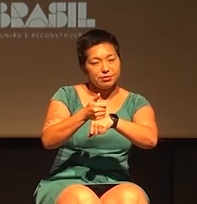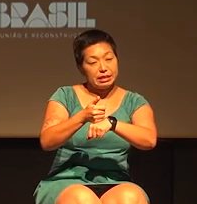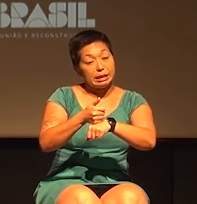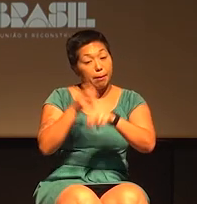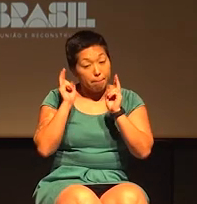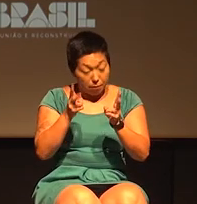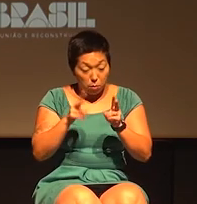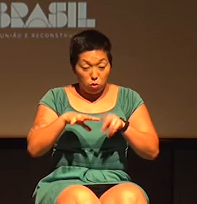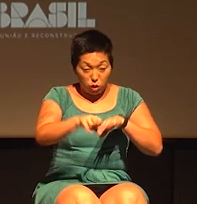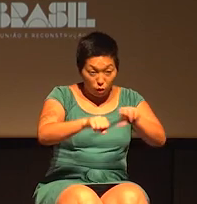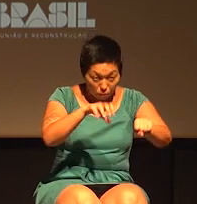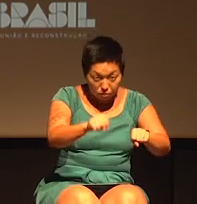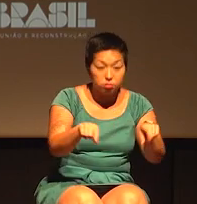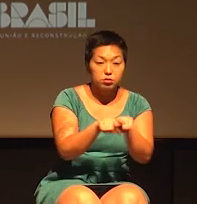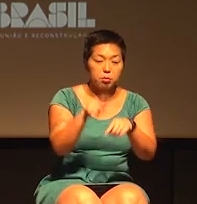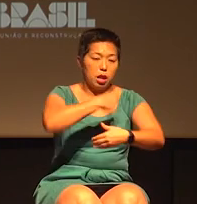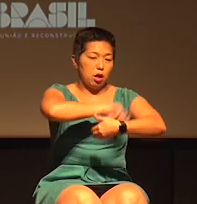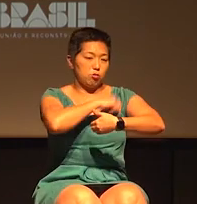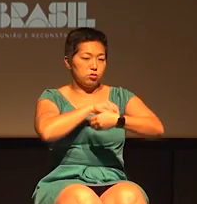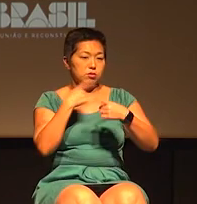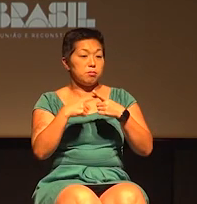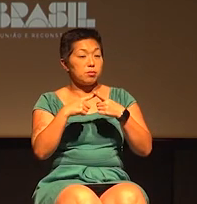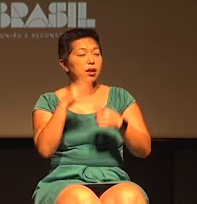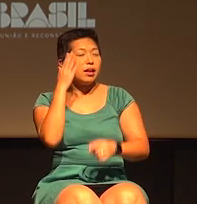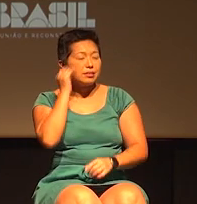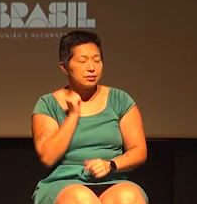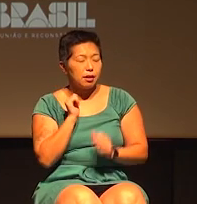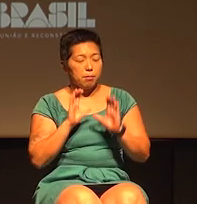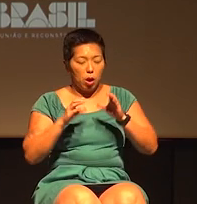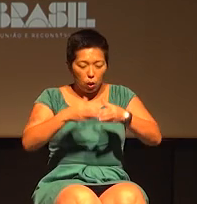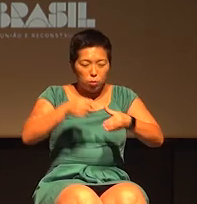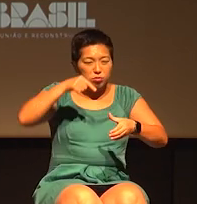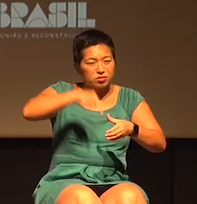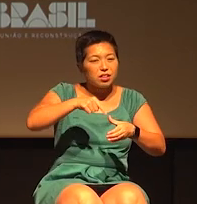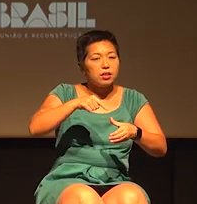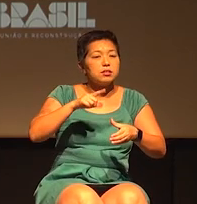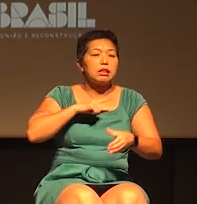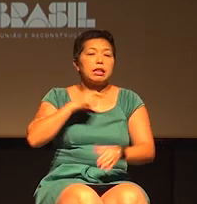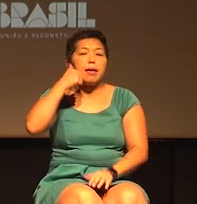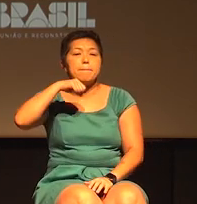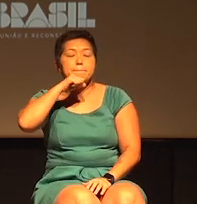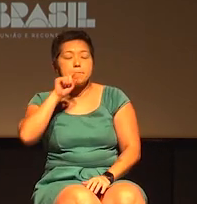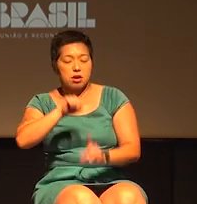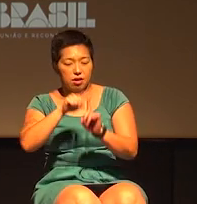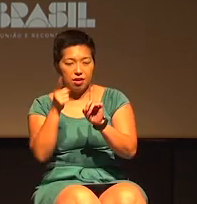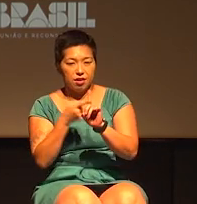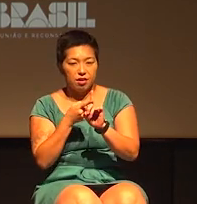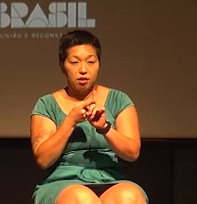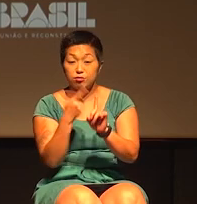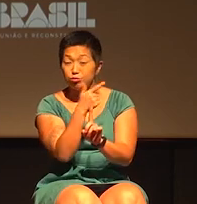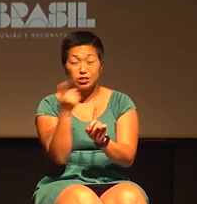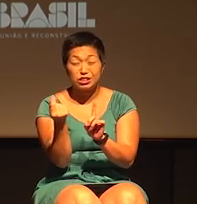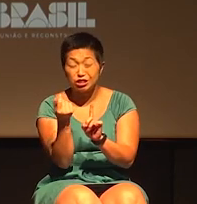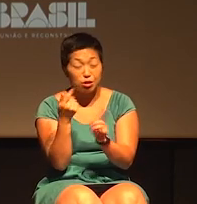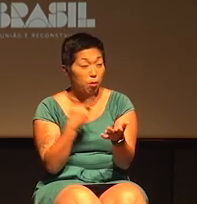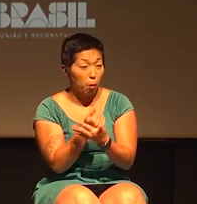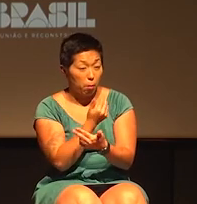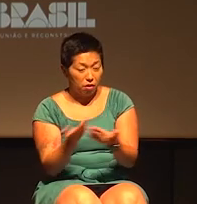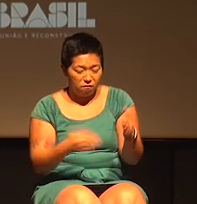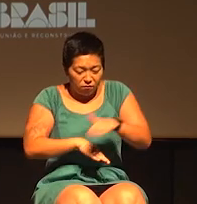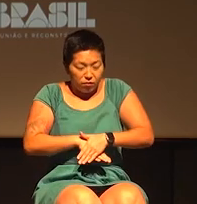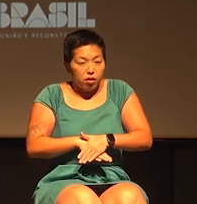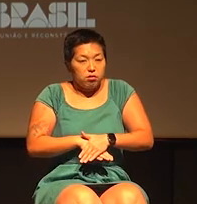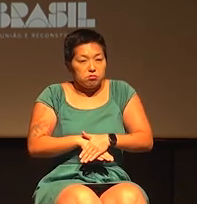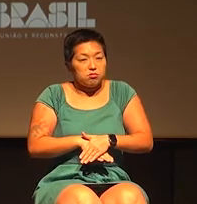solidária são aquelas pessoas que sabem dentro da comunidade quem Ah tem essa mãe grávida que não tem dinheiro para comprar fralda vamos